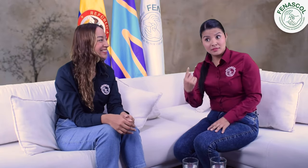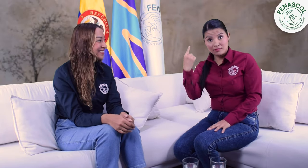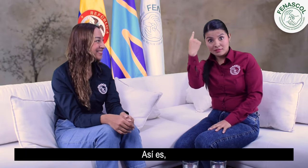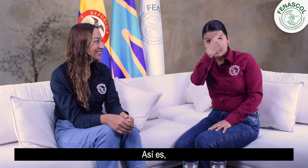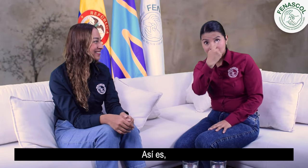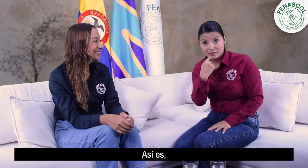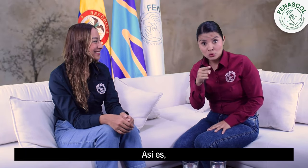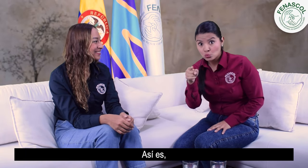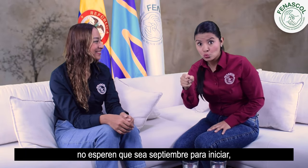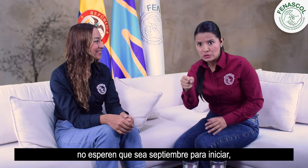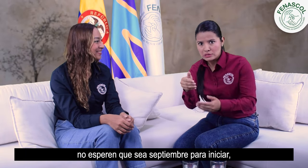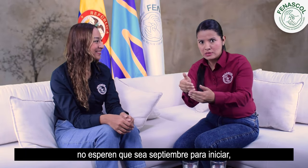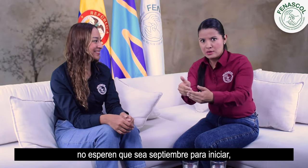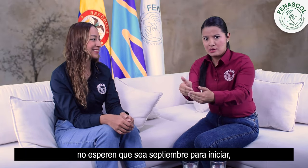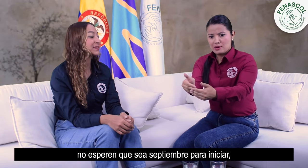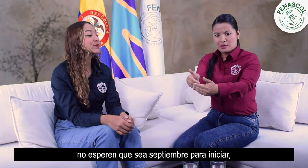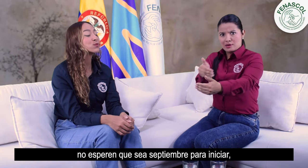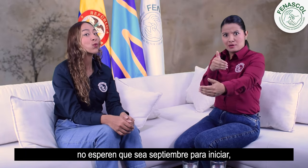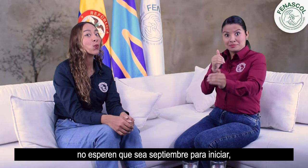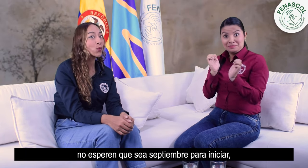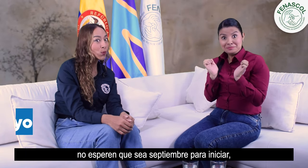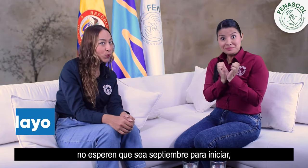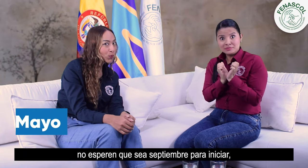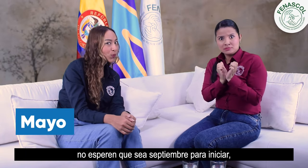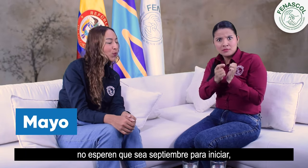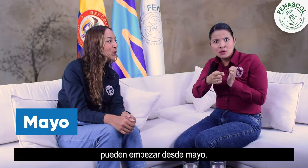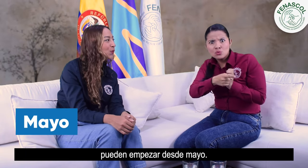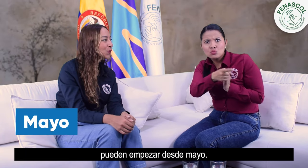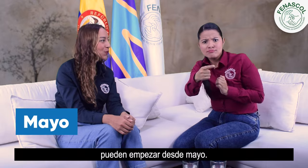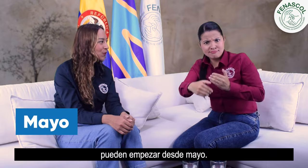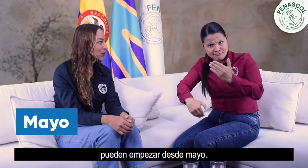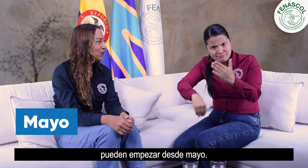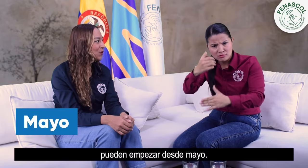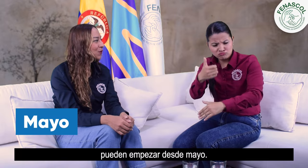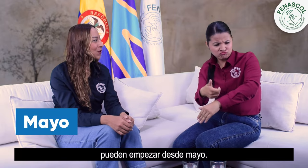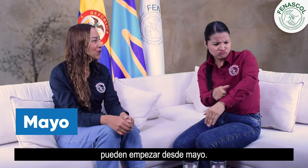Así es, no esperen que sea septiembre para iniciar, pueden empezar desde mayo.